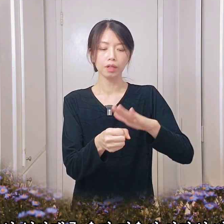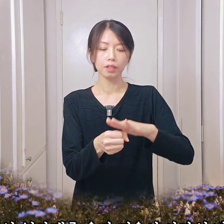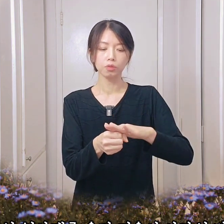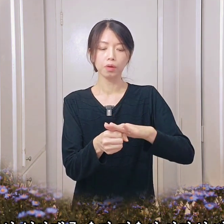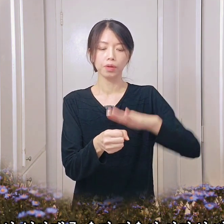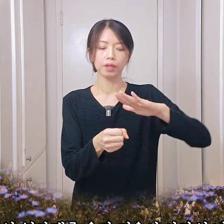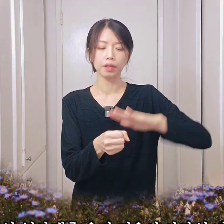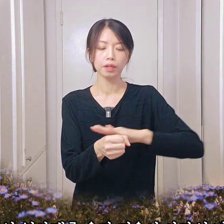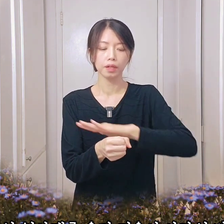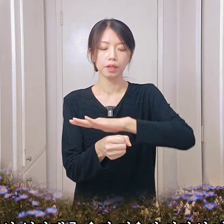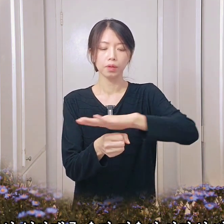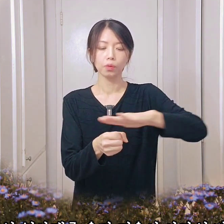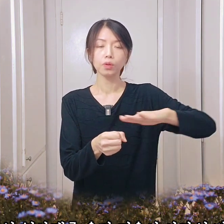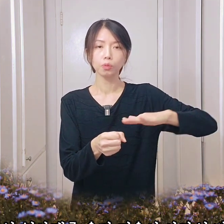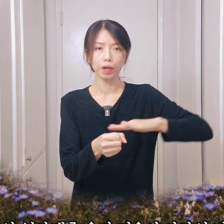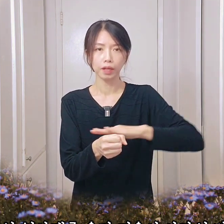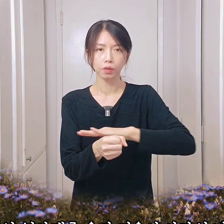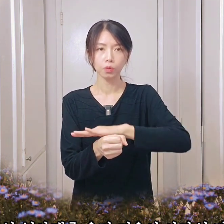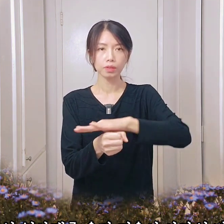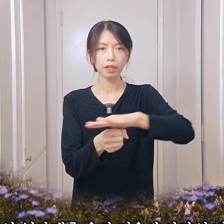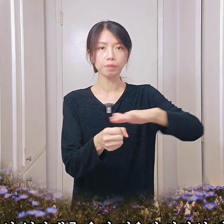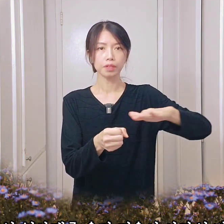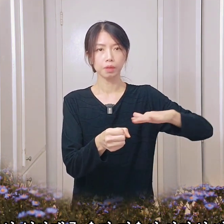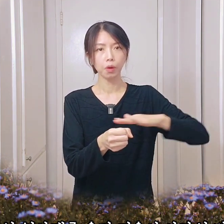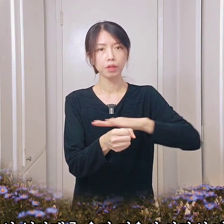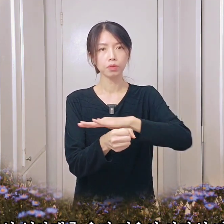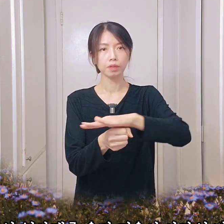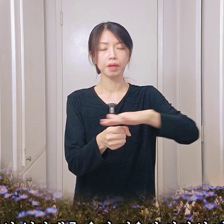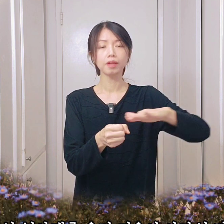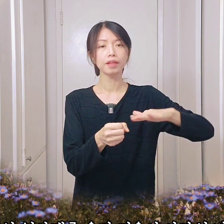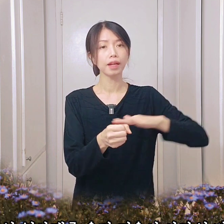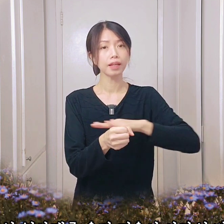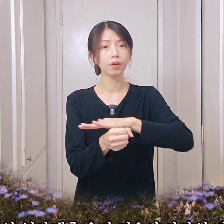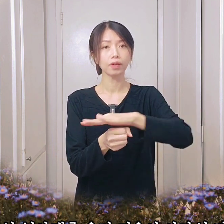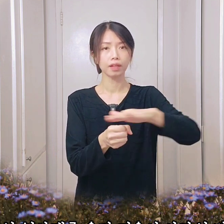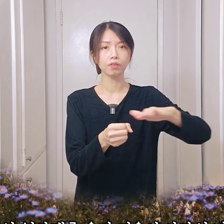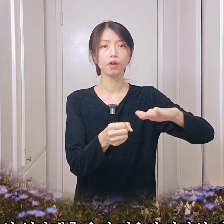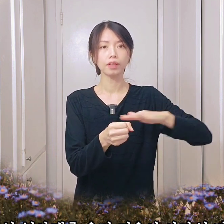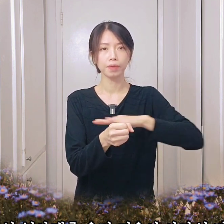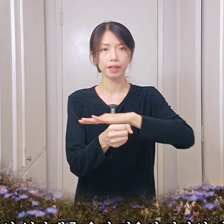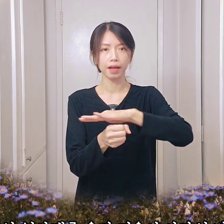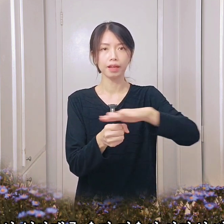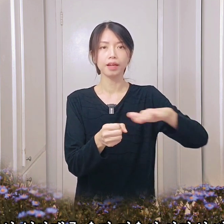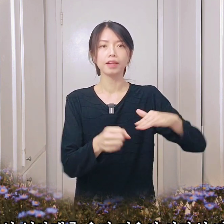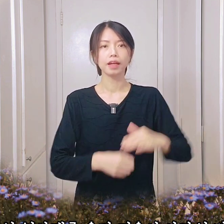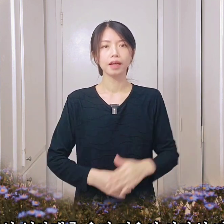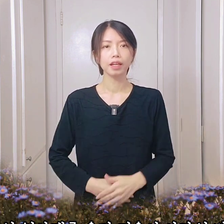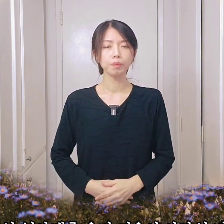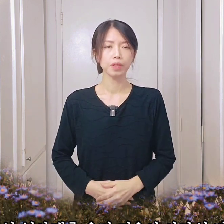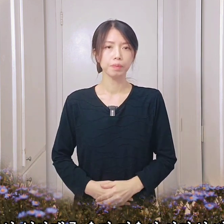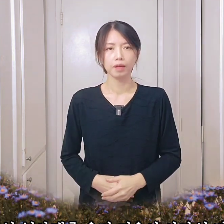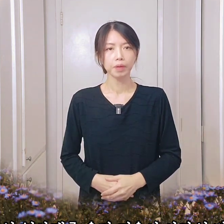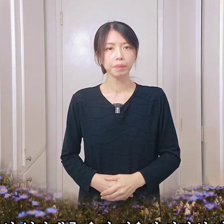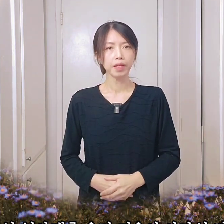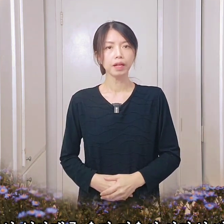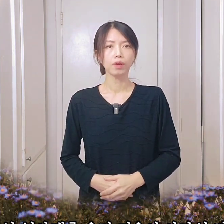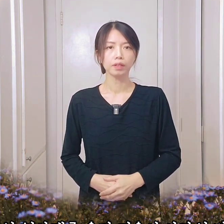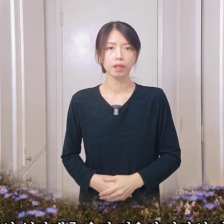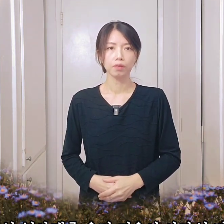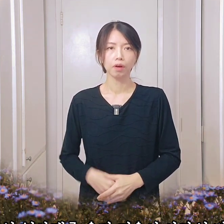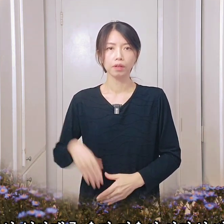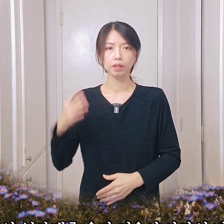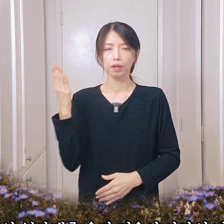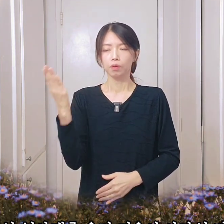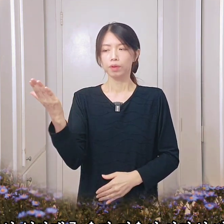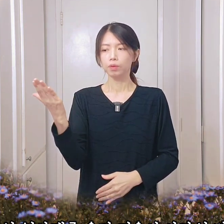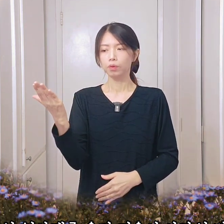펴셔서 이 주먹 위를 오른쪽 방향으로 쓰다듬듯이 표현해 주시면 사랑이라고 한 뜻의 수어가 됩니다. 사랑의 비밀, 비밀이라고 한